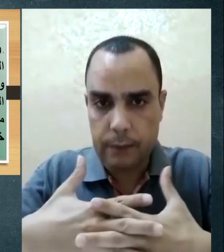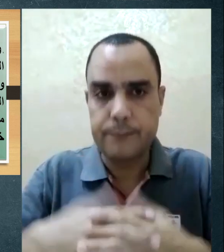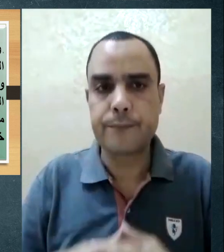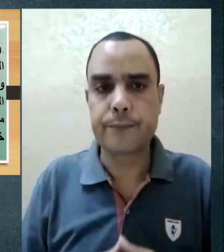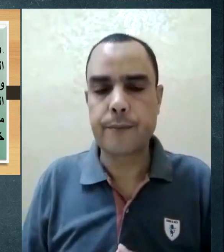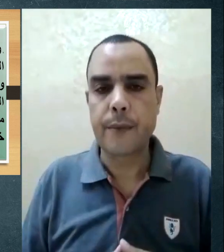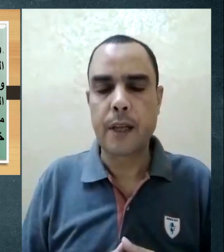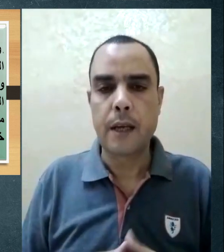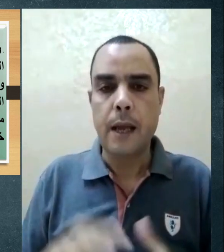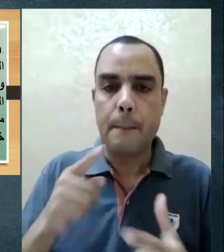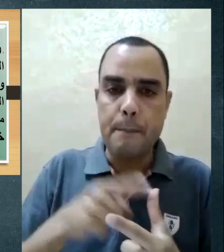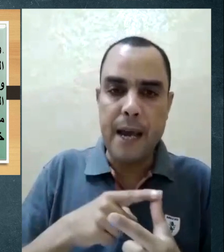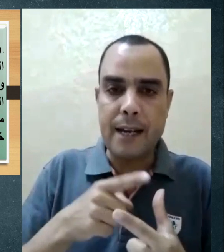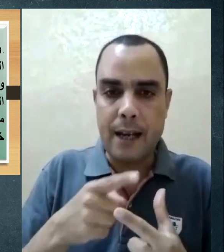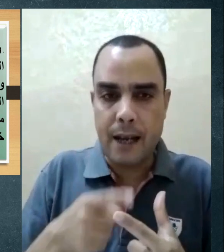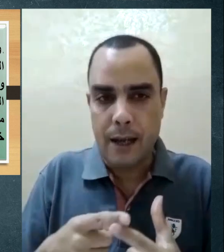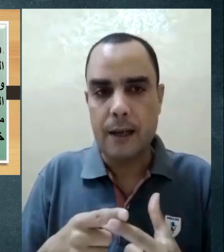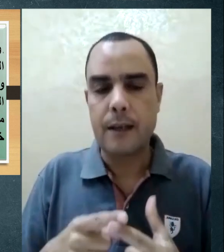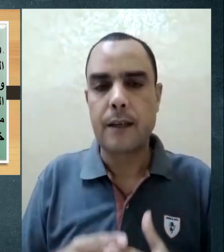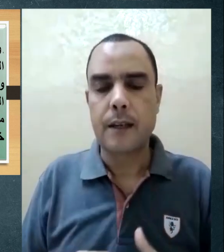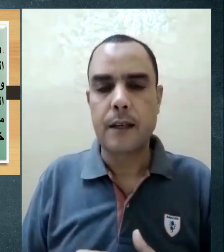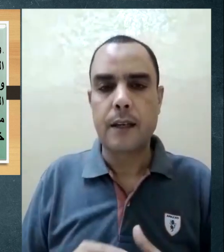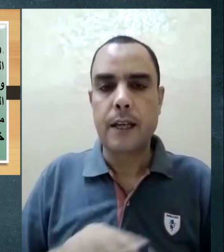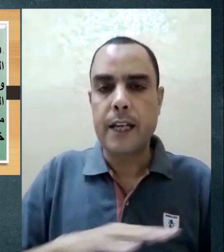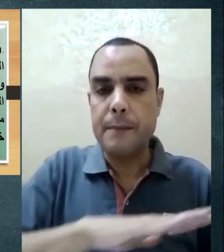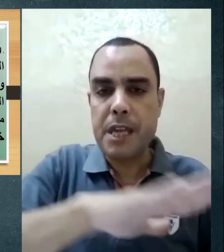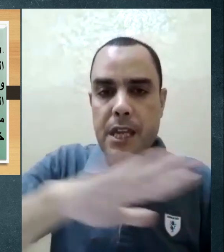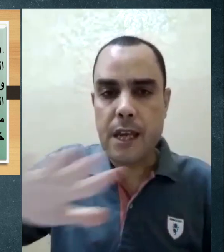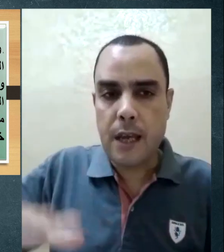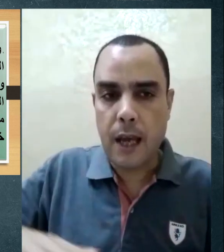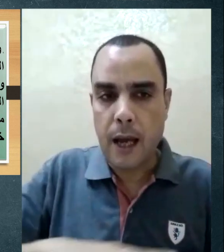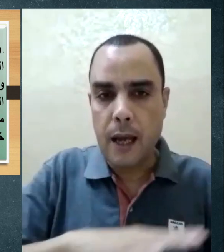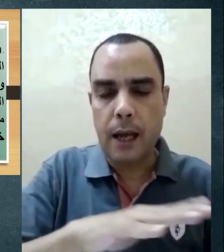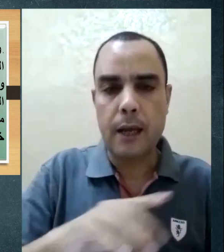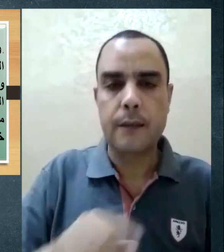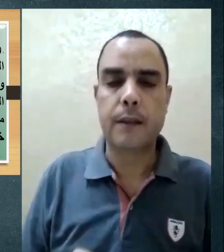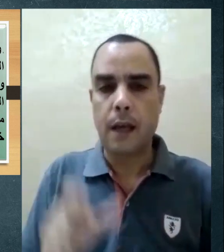مشتركة بين جميع